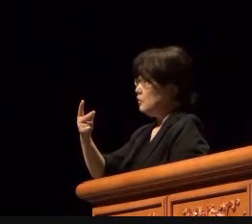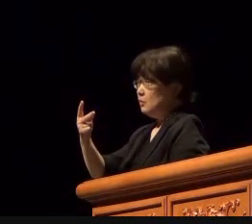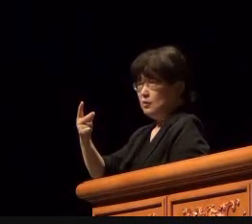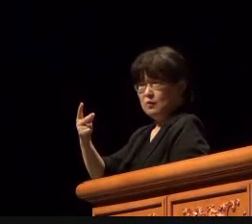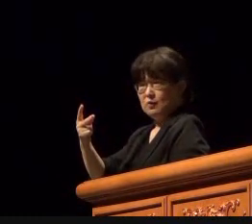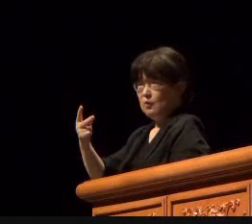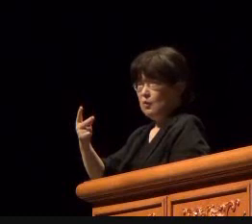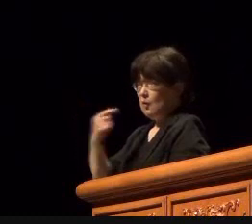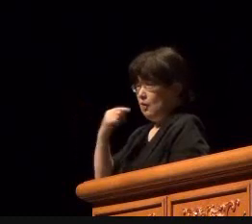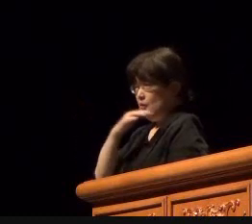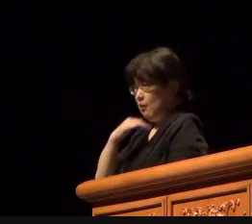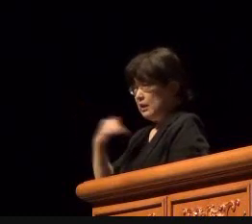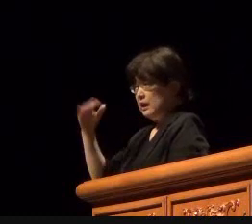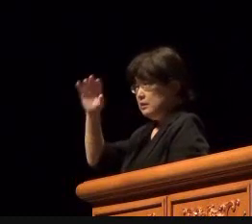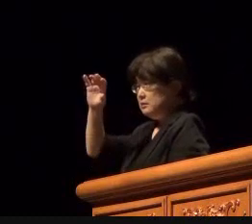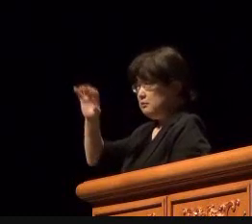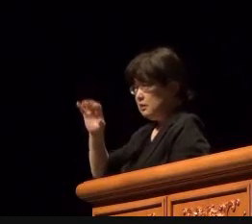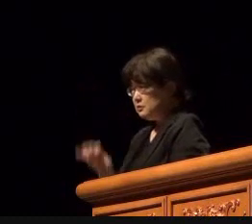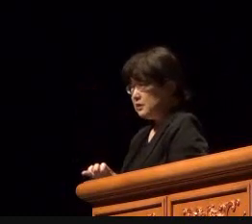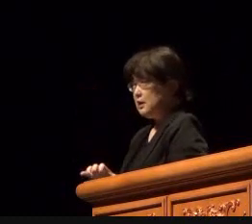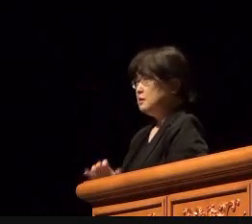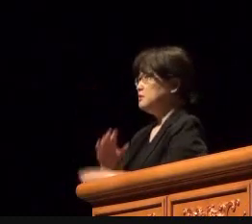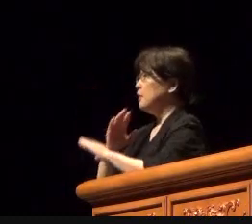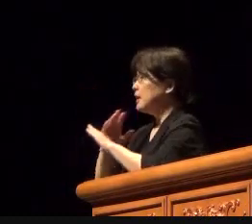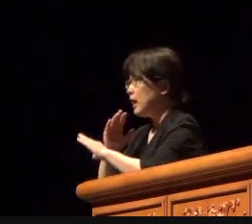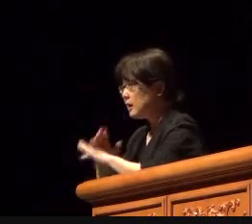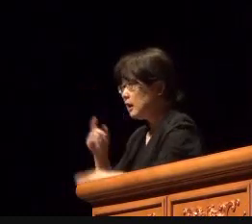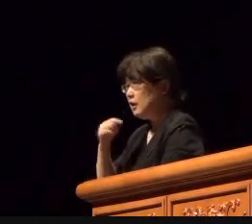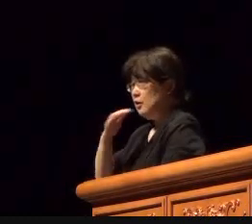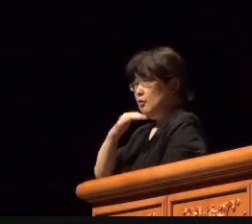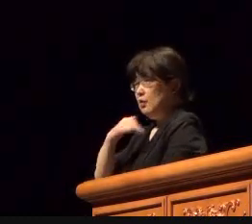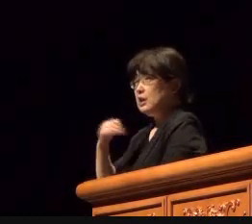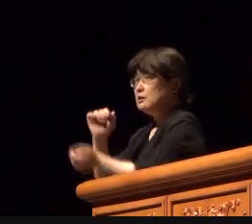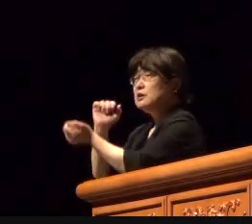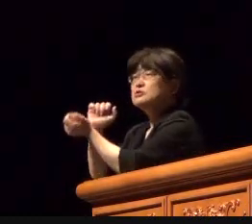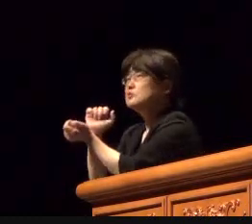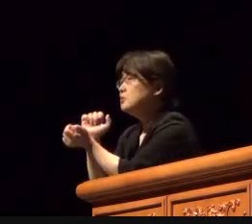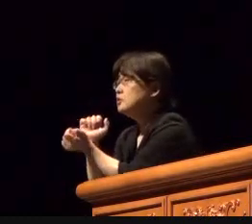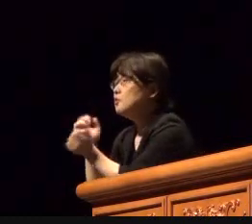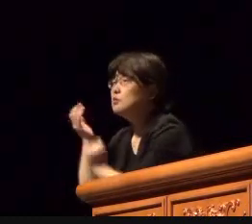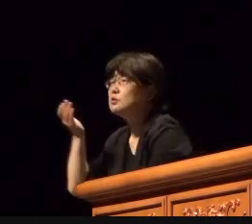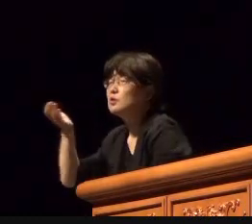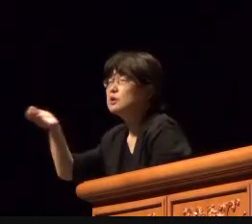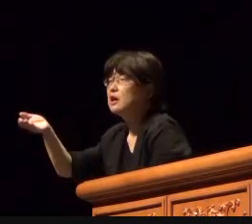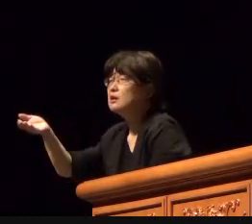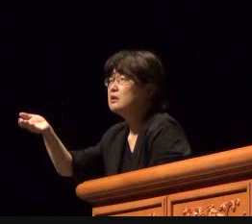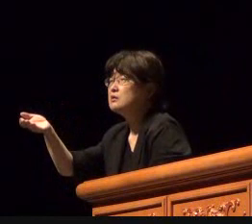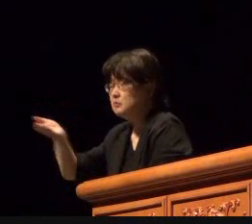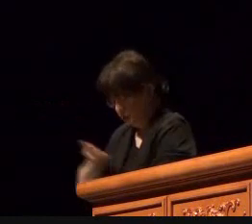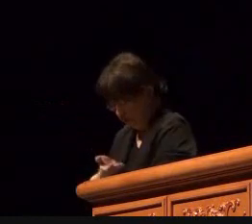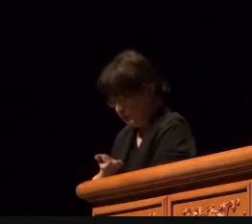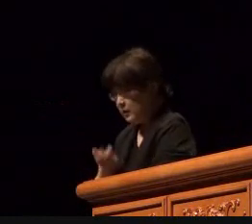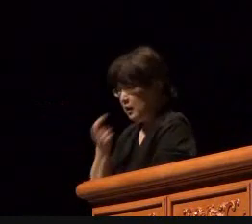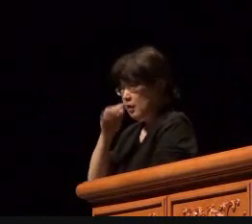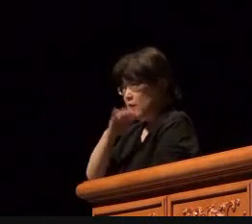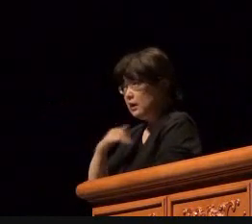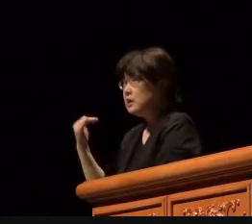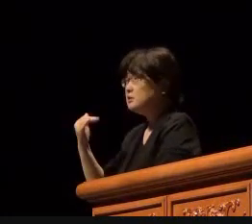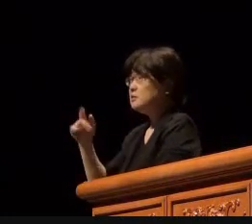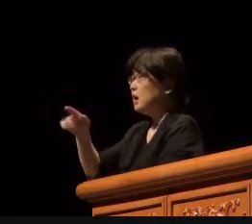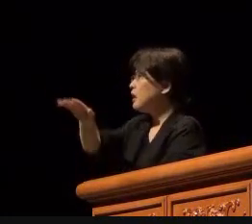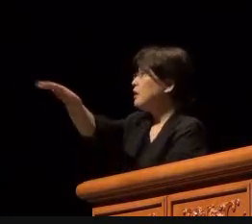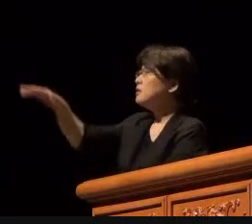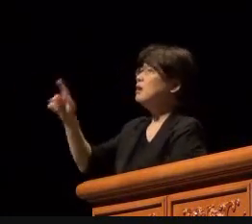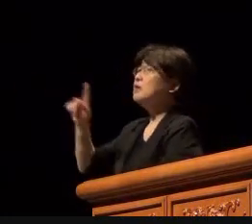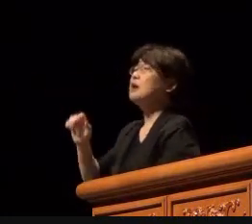繰り返してはならない。私たちは罪を問いかける。私たちはあなたたちは何をした